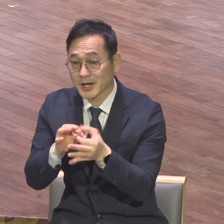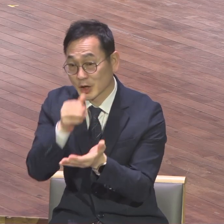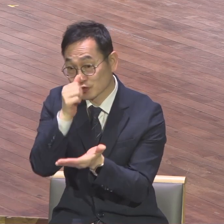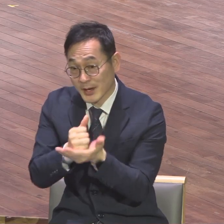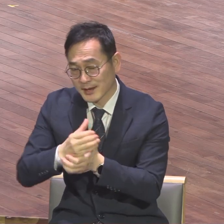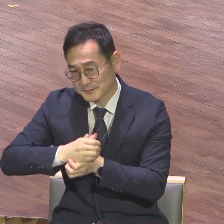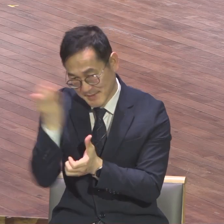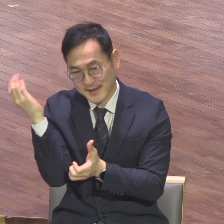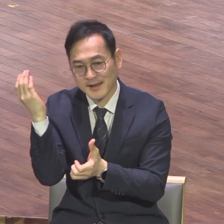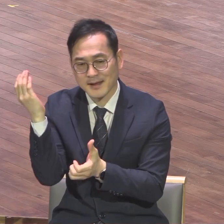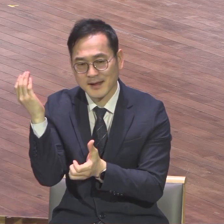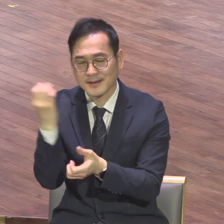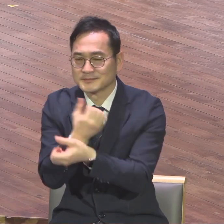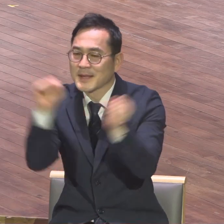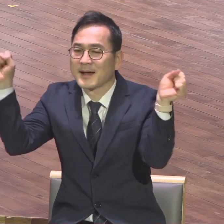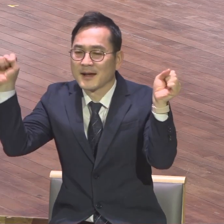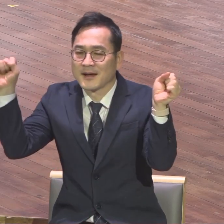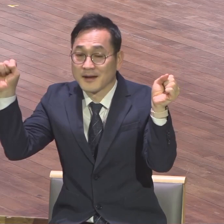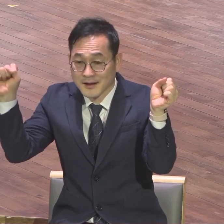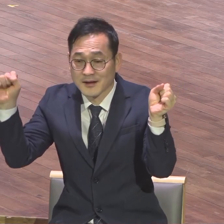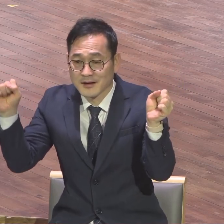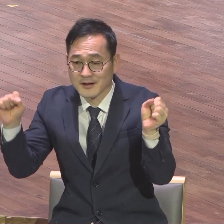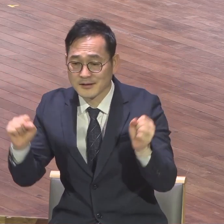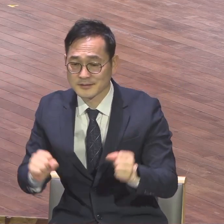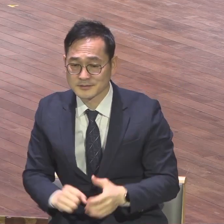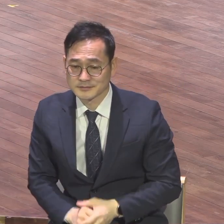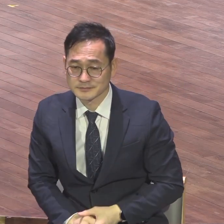죄사함을 얻었느니라. 그 피로.